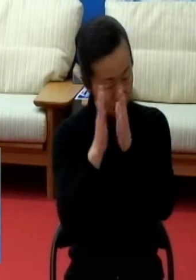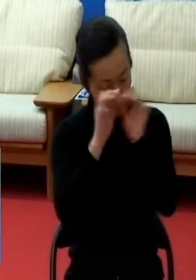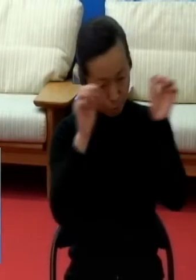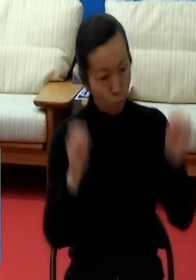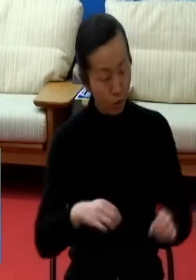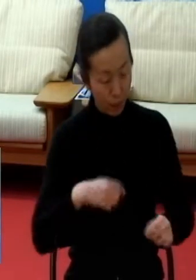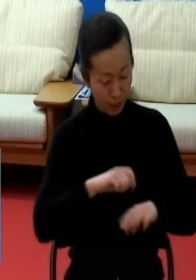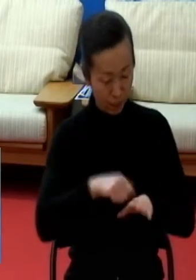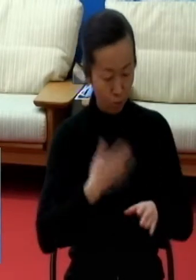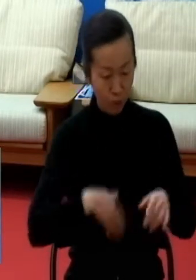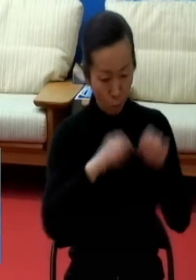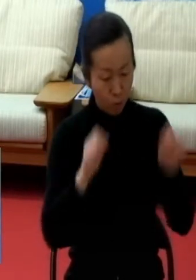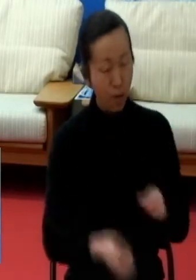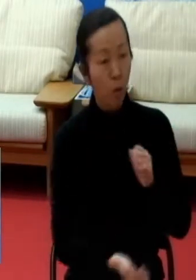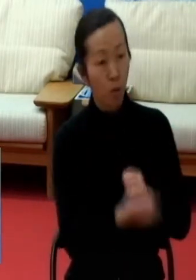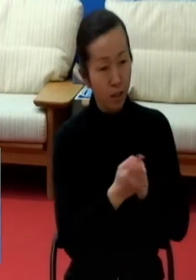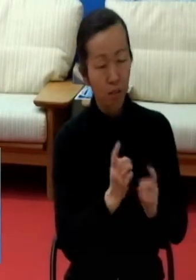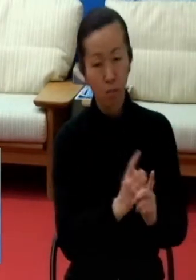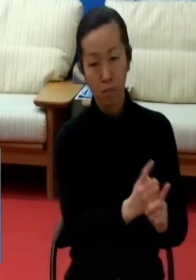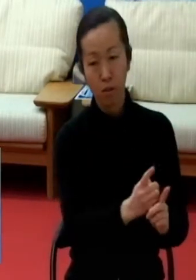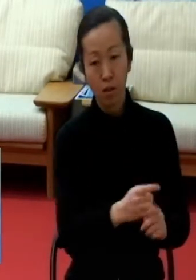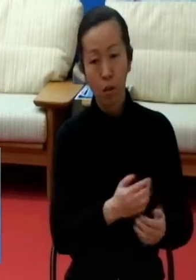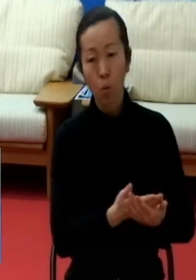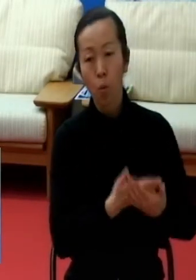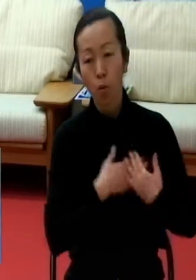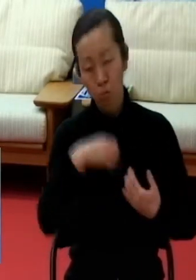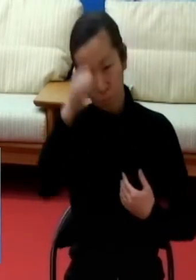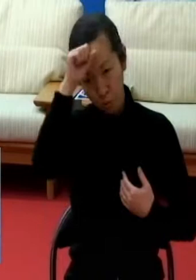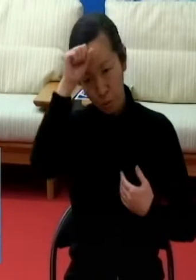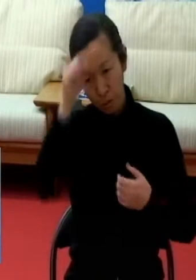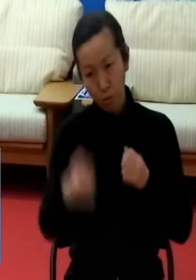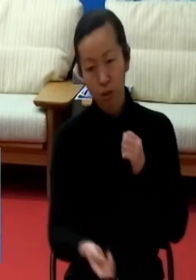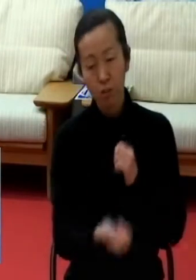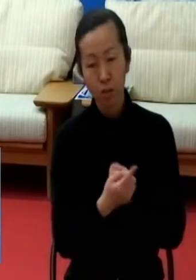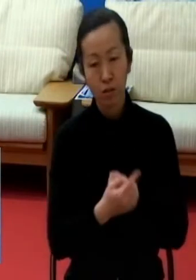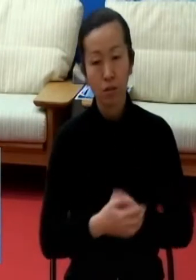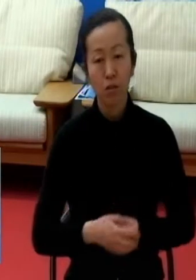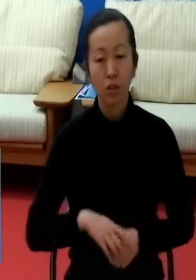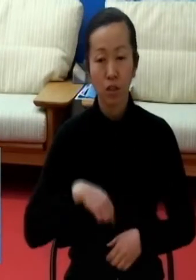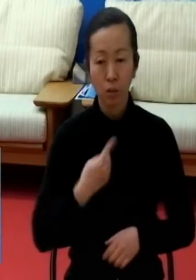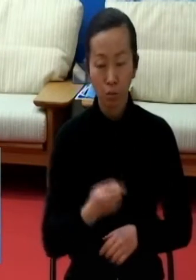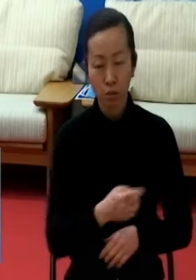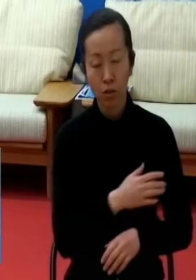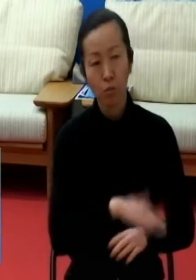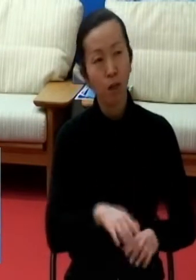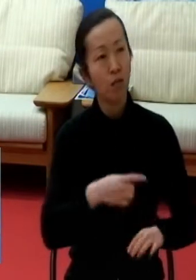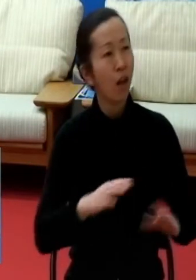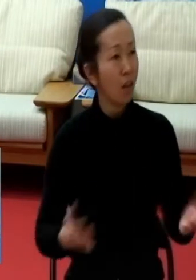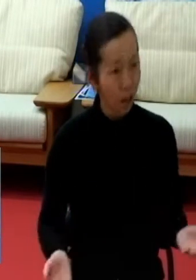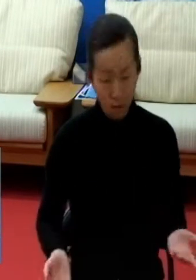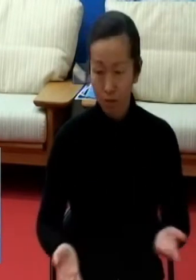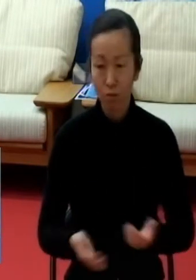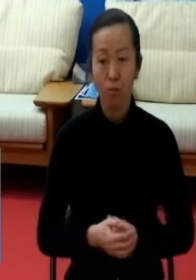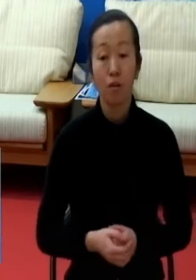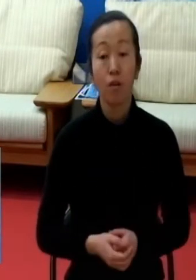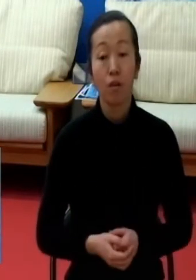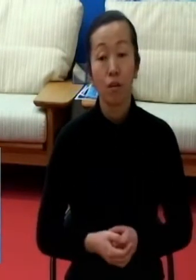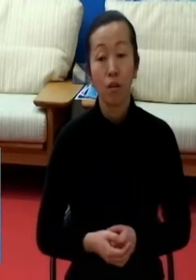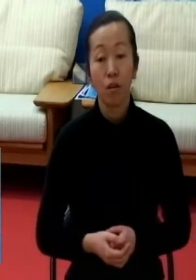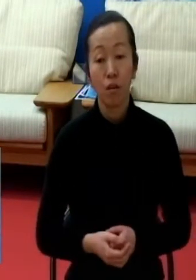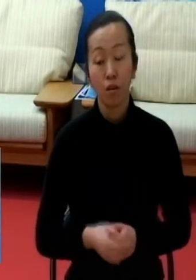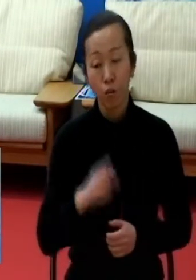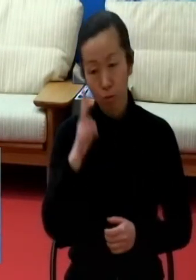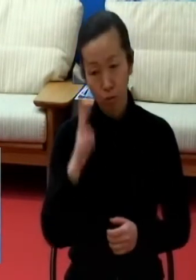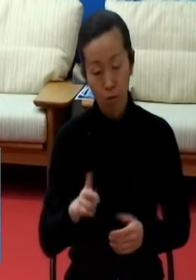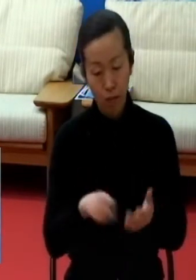。 마음의 문제를 만들고 そして心の問題を 예, 그래서 이것을 해결이 안 되니까 이것을 세상 사람들은 운명이라고 말합니다. 作るから、